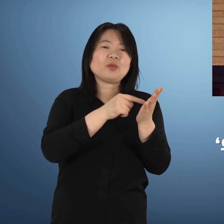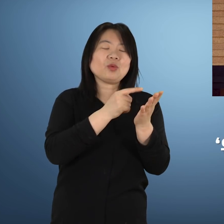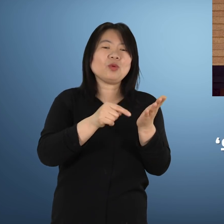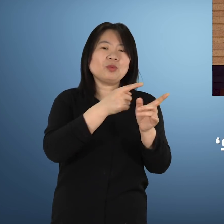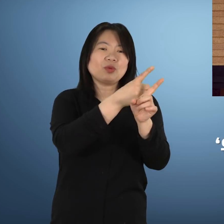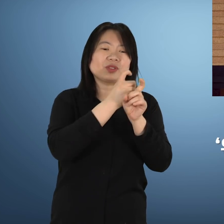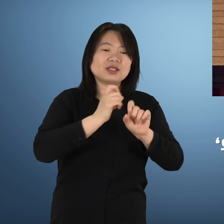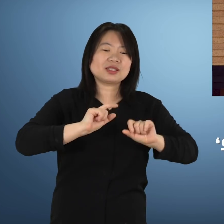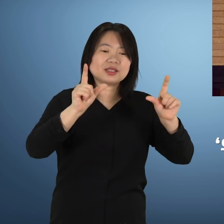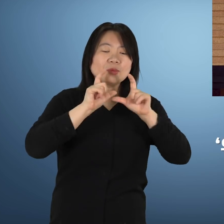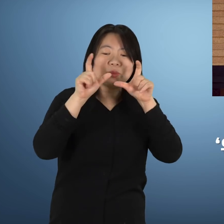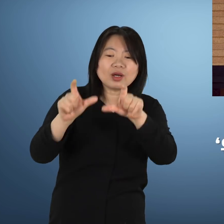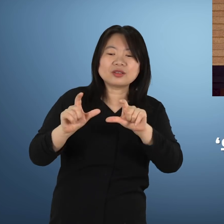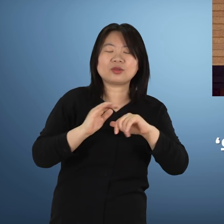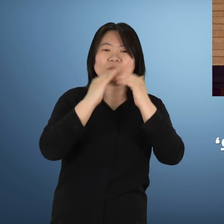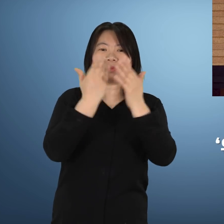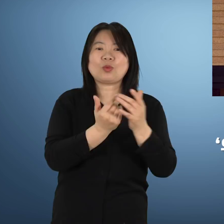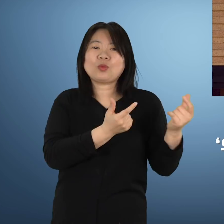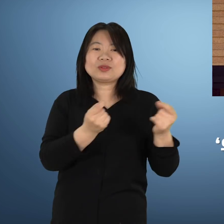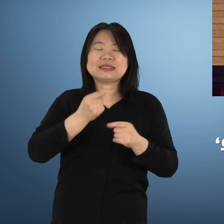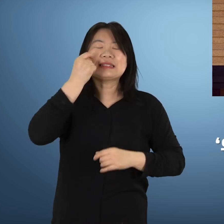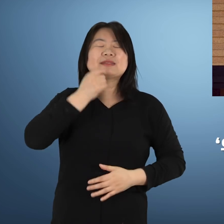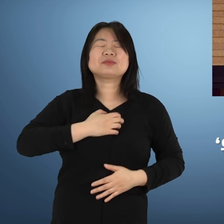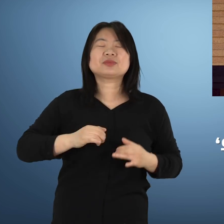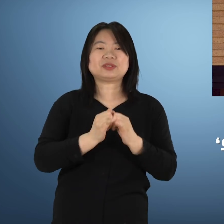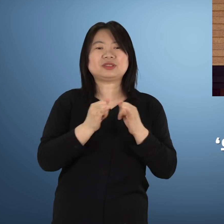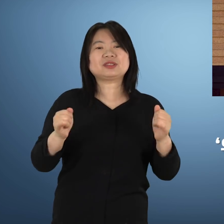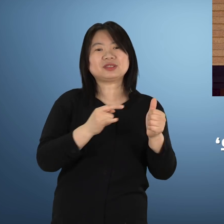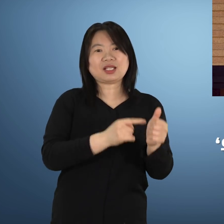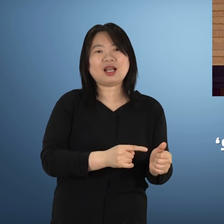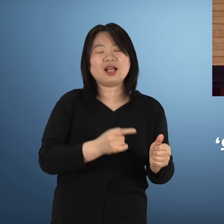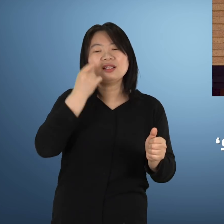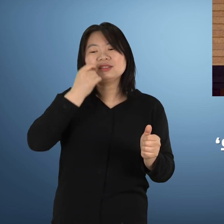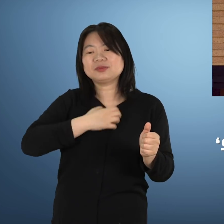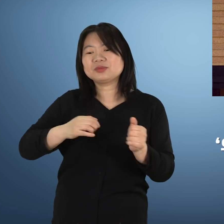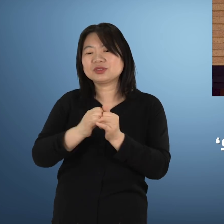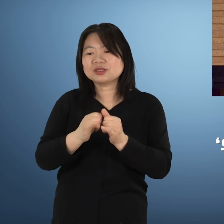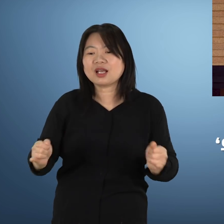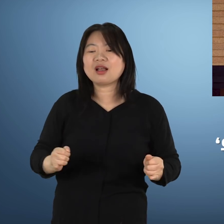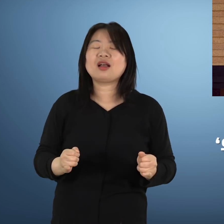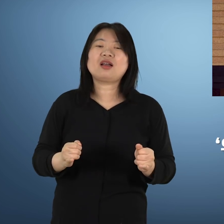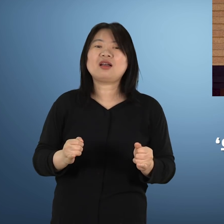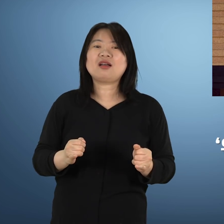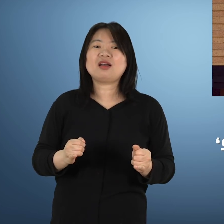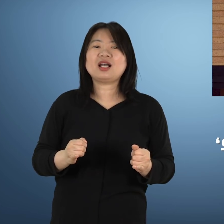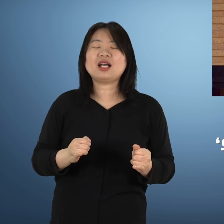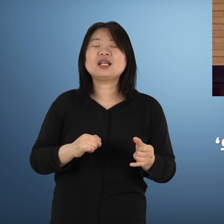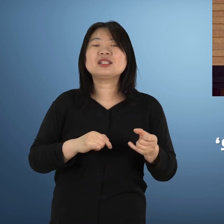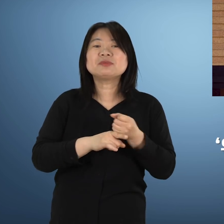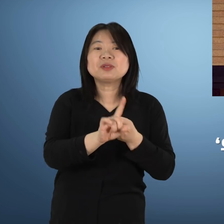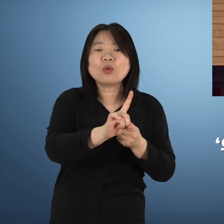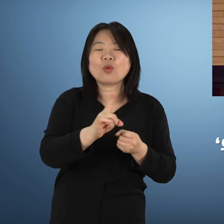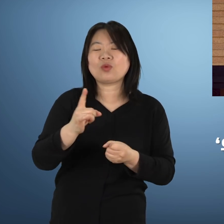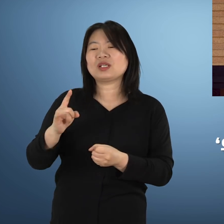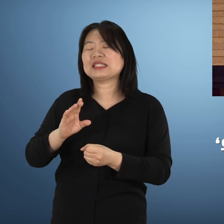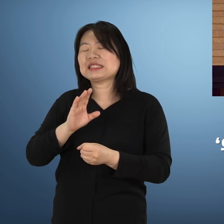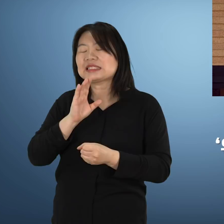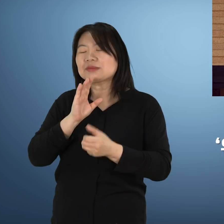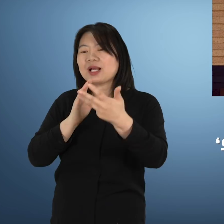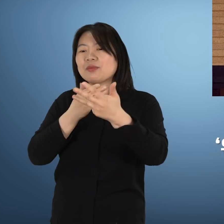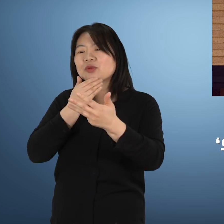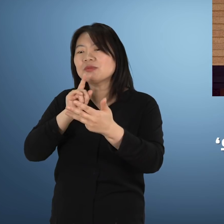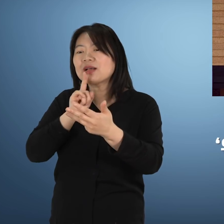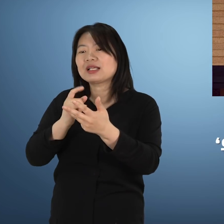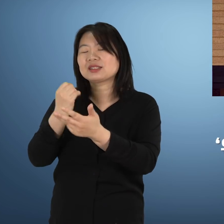이 애통의 기초가 됩니다. 슬픈 자를 어떻게 하되? 위로하되. 자,